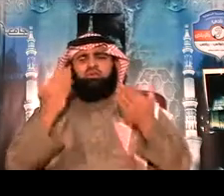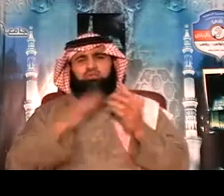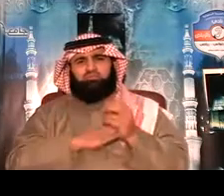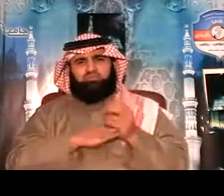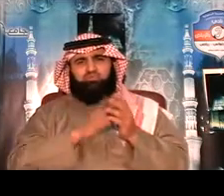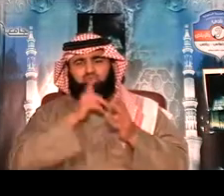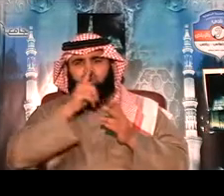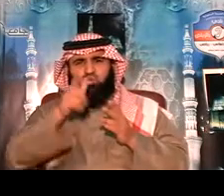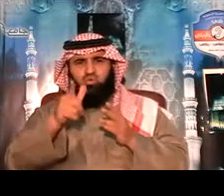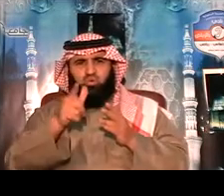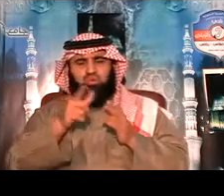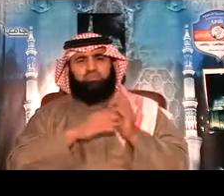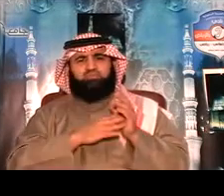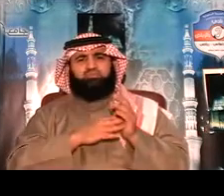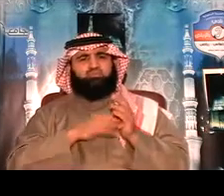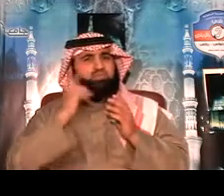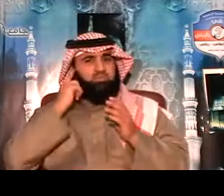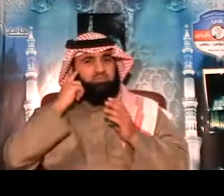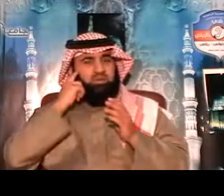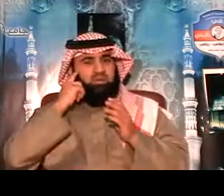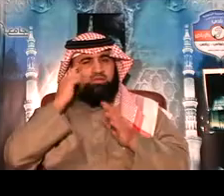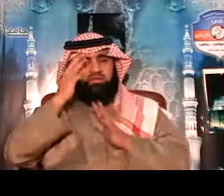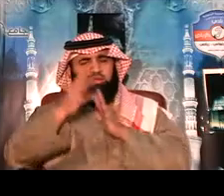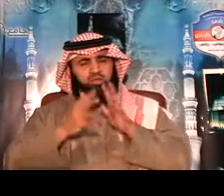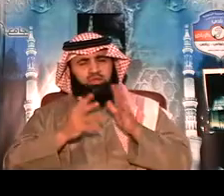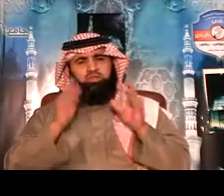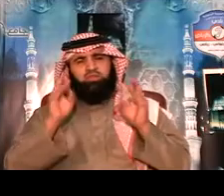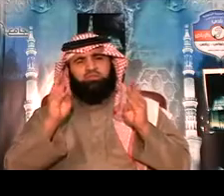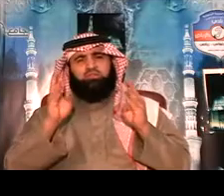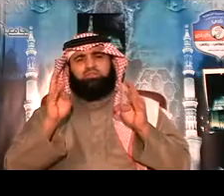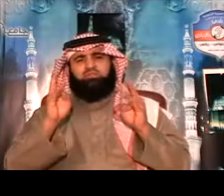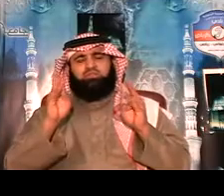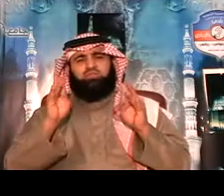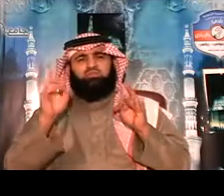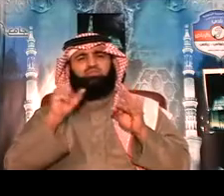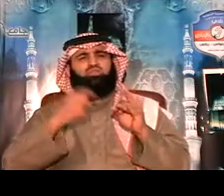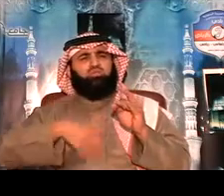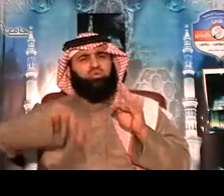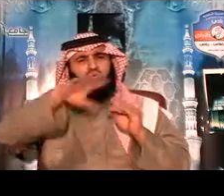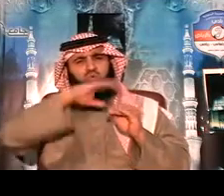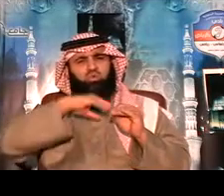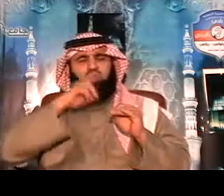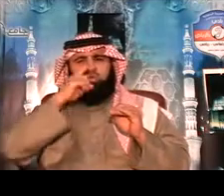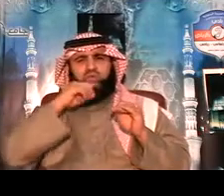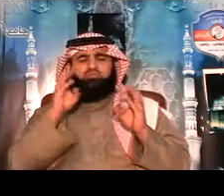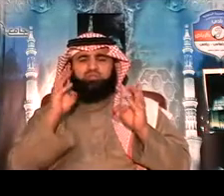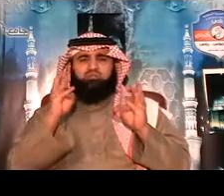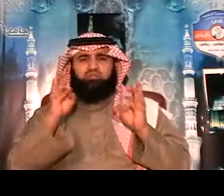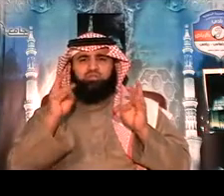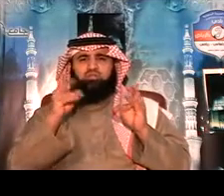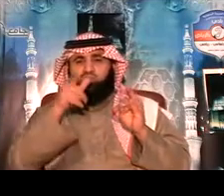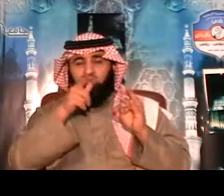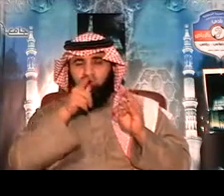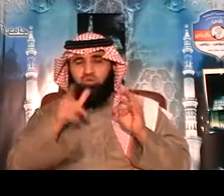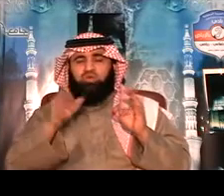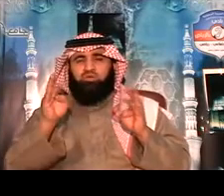تسمعون وأستغفر الله العظيم الجليل لي ولكم ولسائر المسلمين من كل ذنب، فاستغفروه وتوبوا إليه إنه